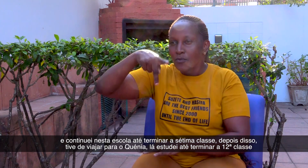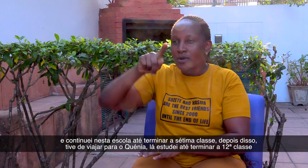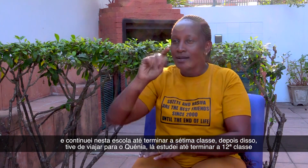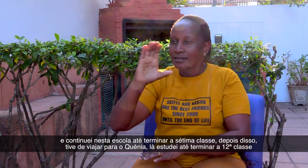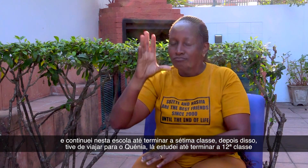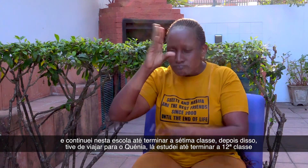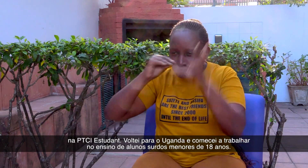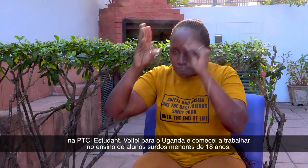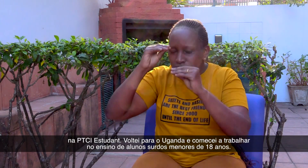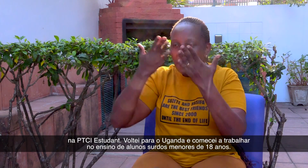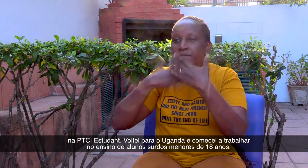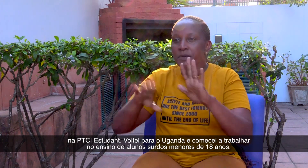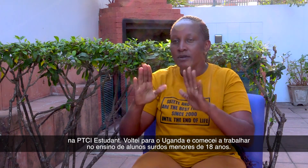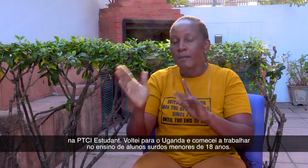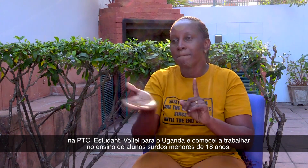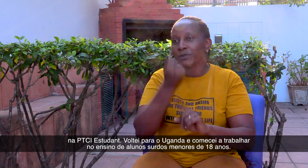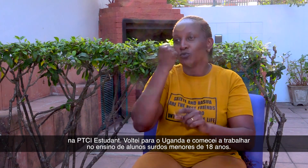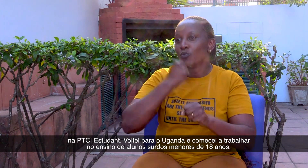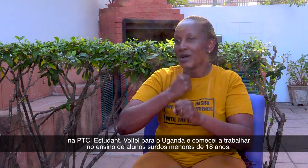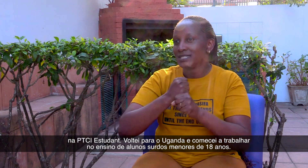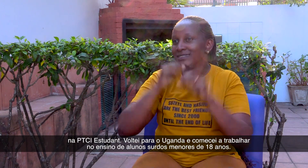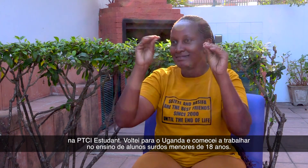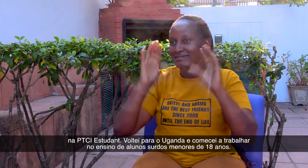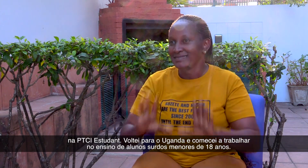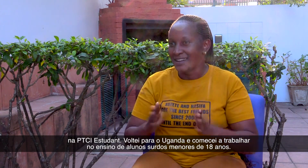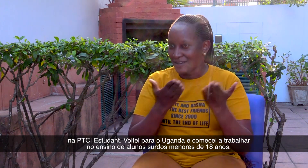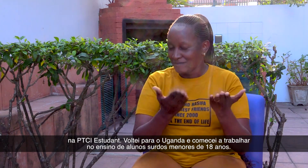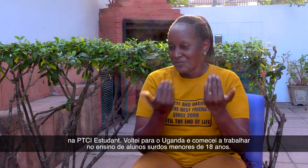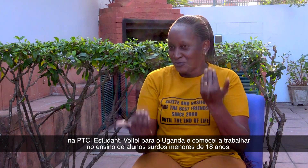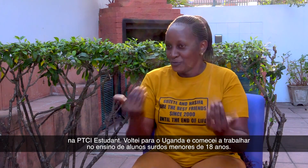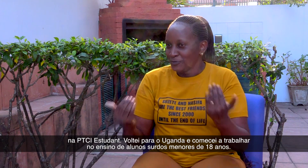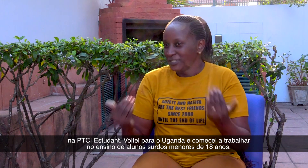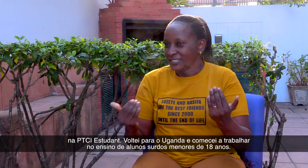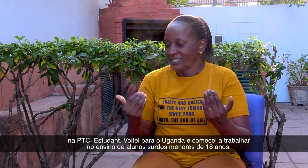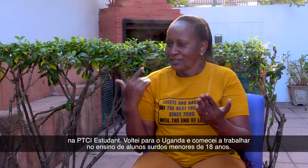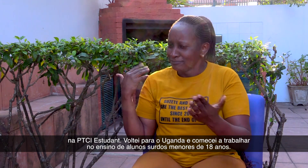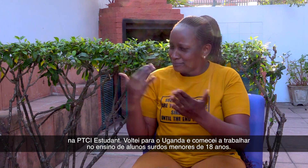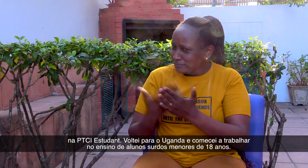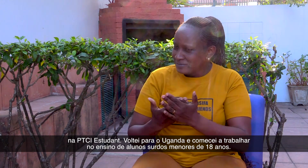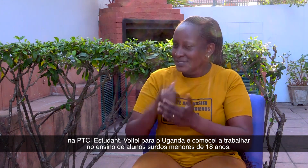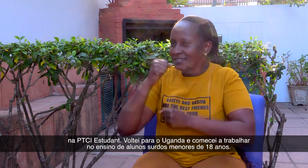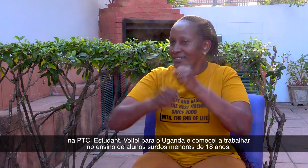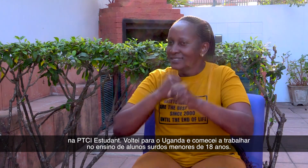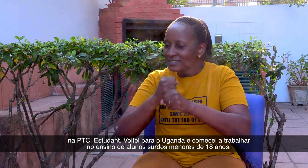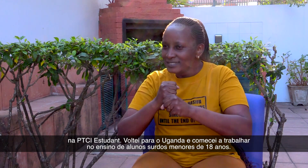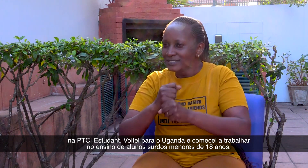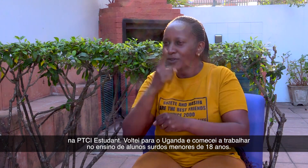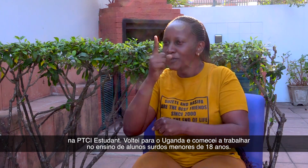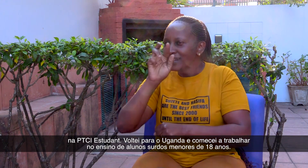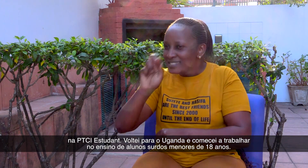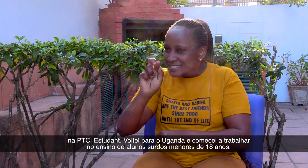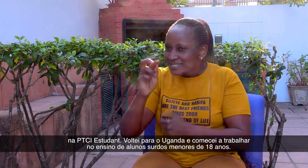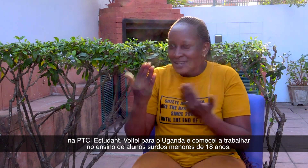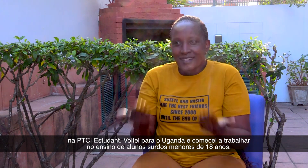a 12ª, na PTCI Student. Voltei para Uganda e comecei a trabalhar no ensino de alunos